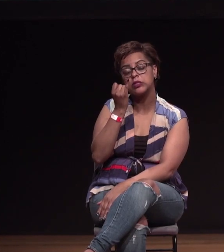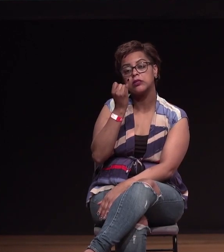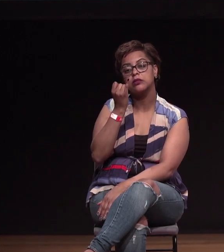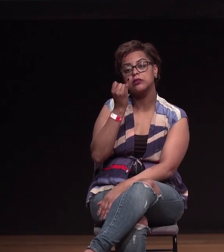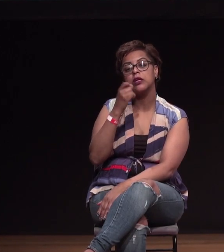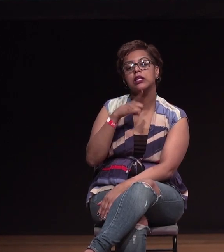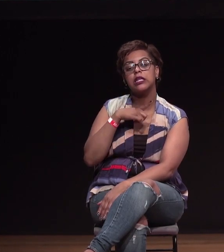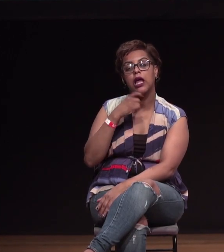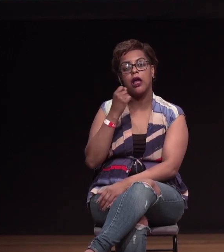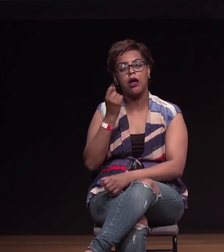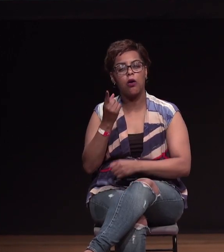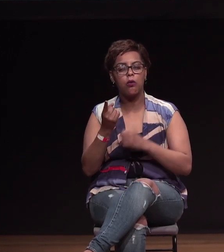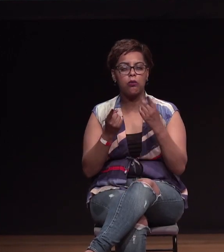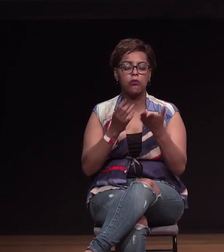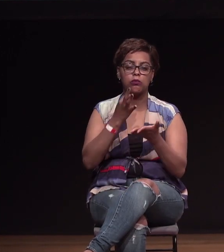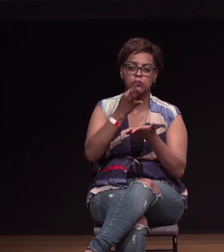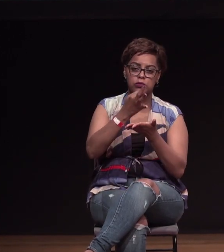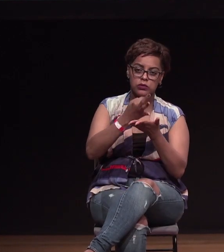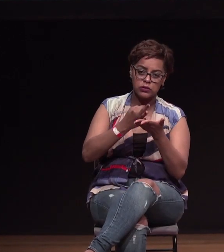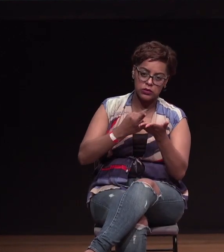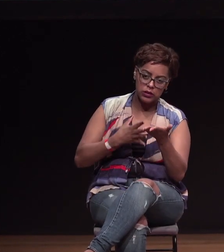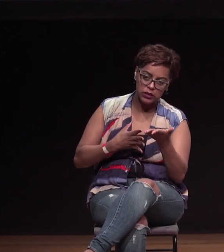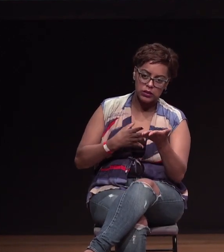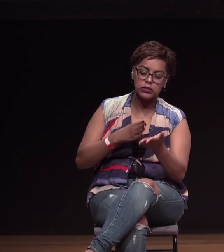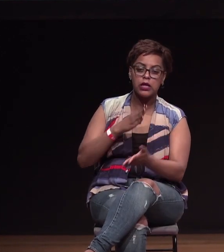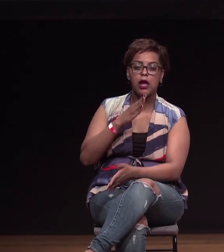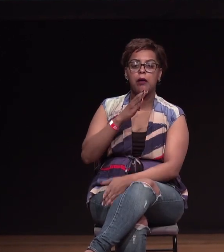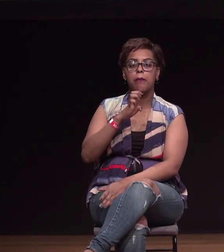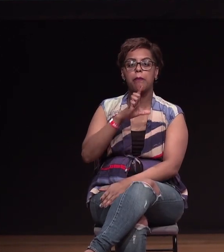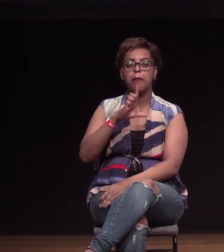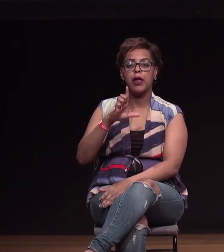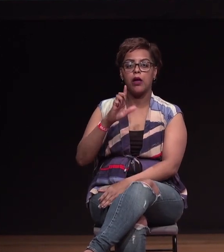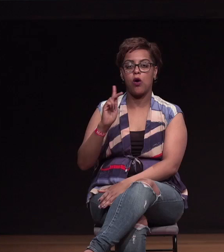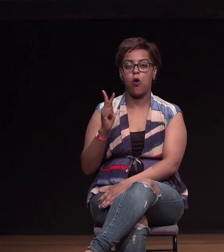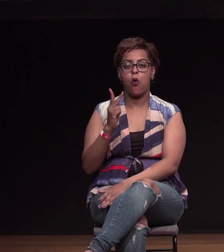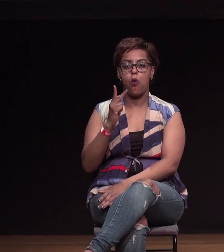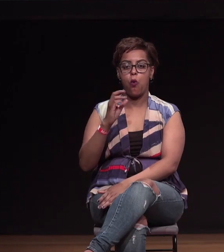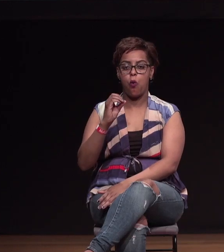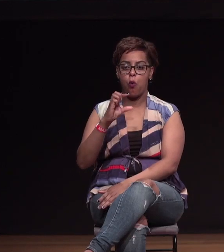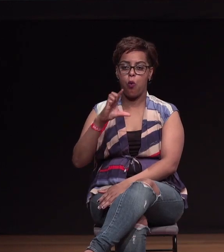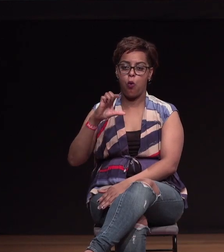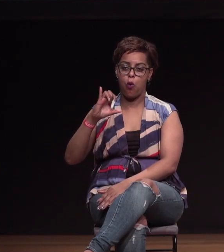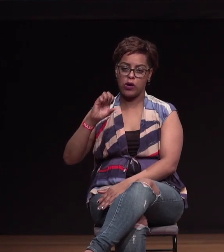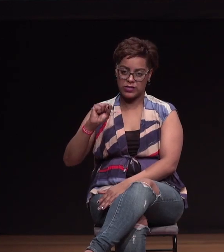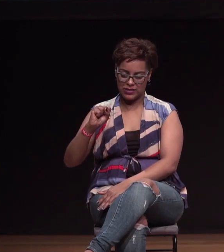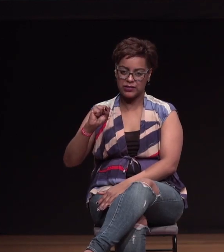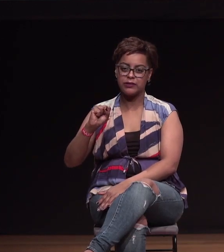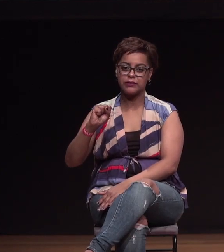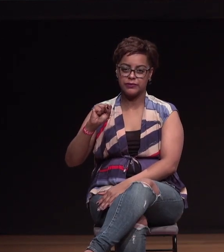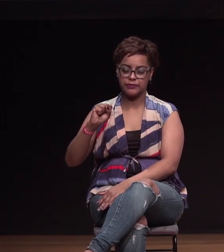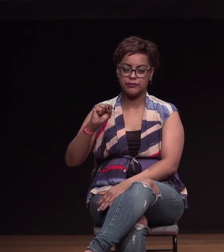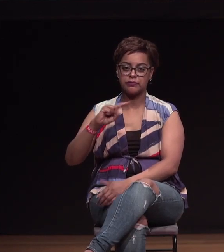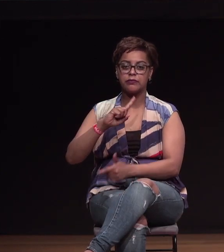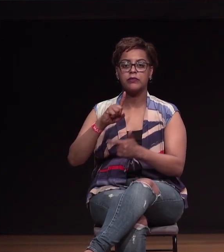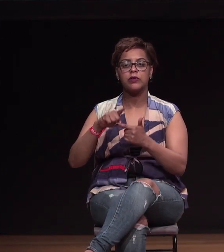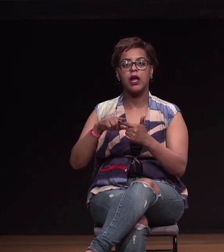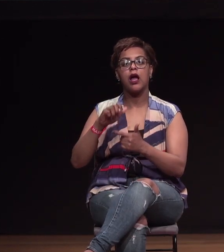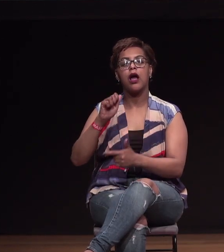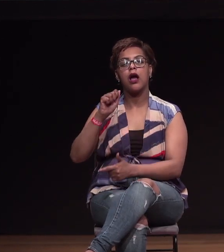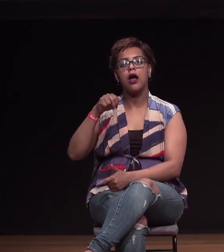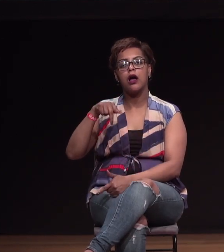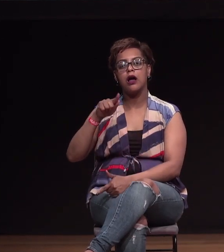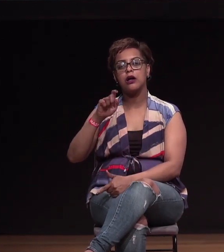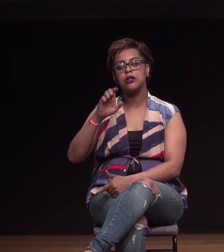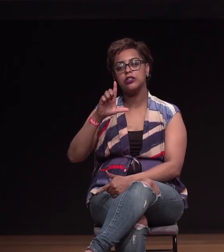tem textos da Bell Hooks, que estão saindo, textos da Angela